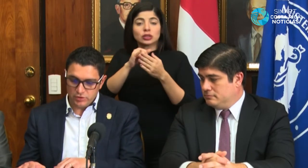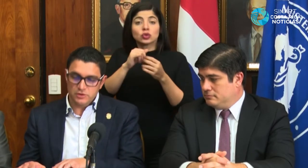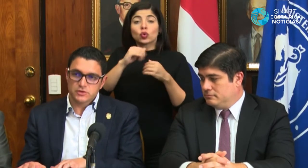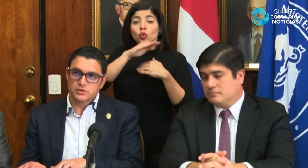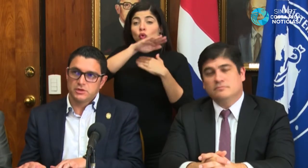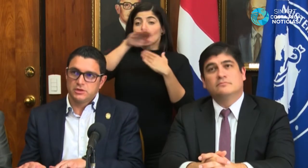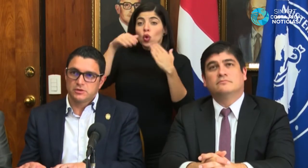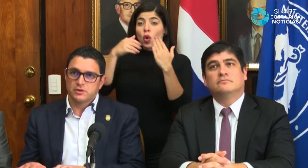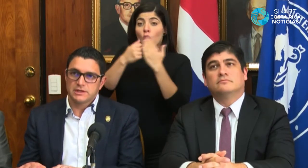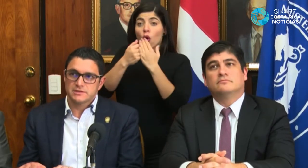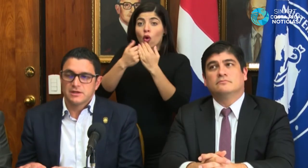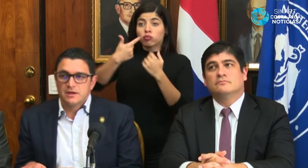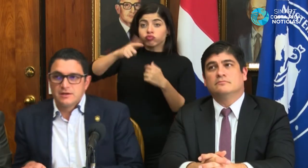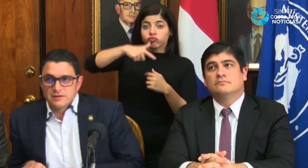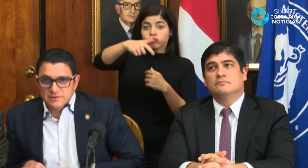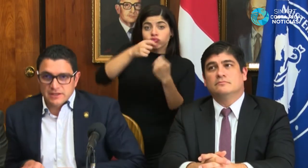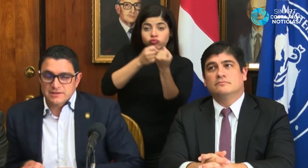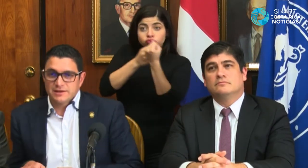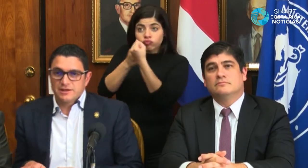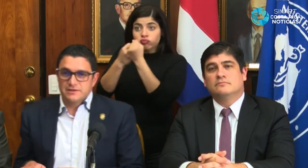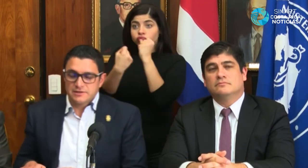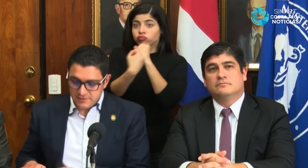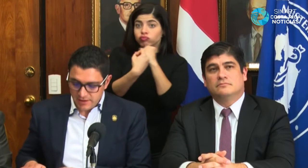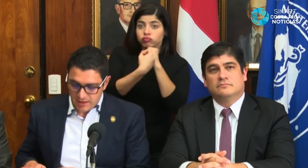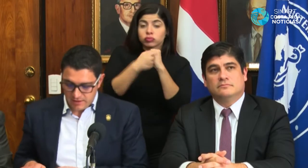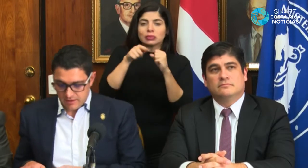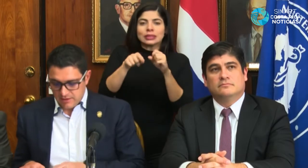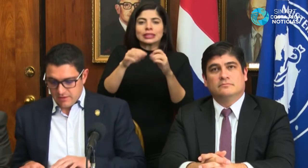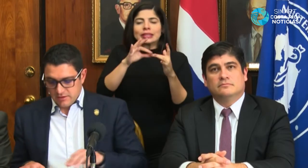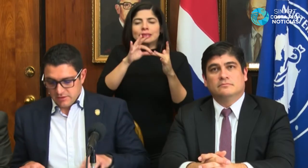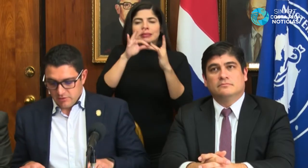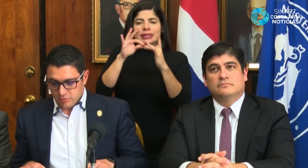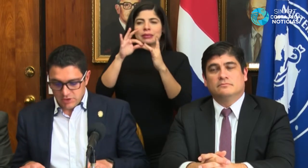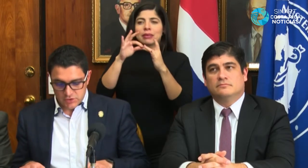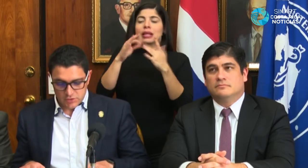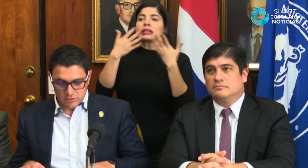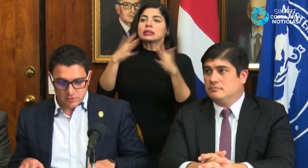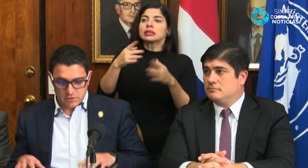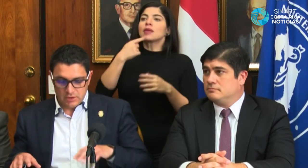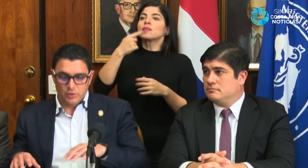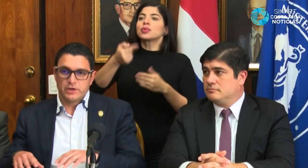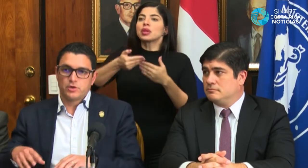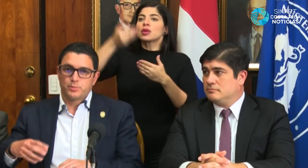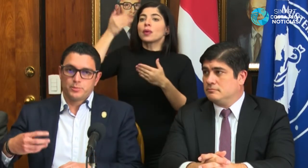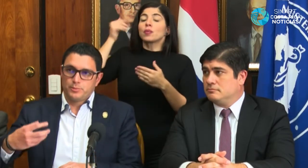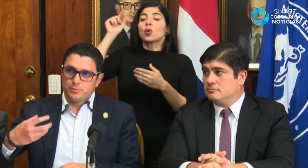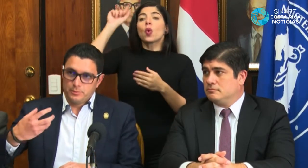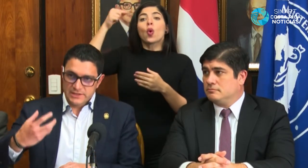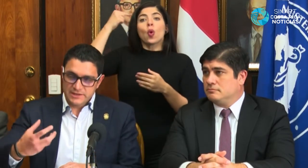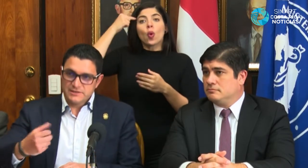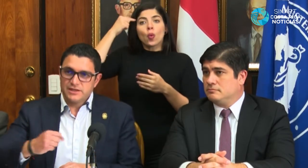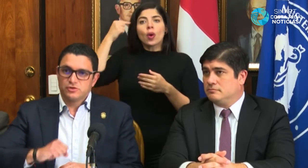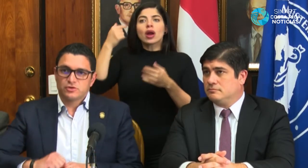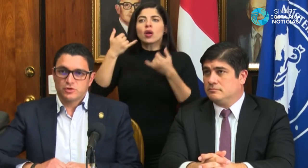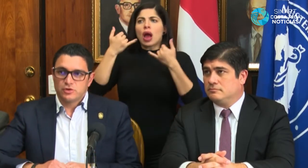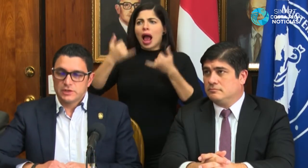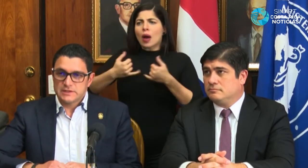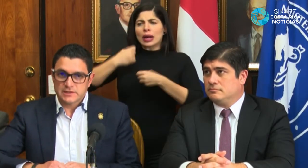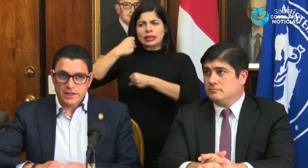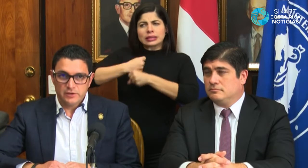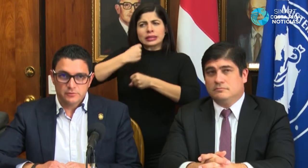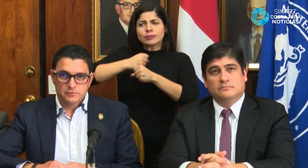de todos y todas se hace esencial. Ya lo hemos dicho, que el gobierno está haciendo